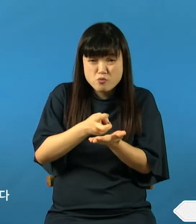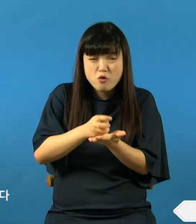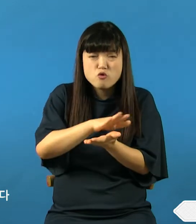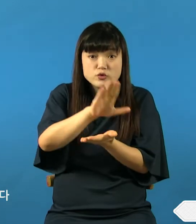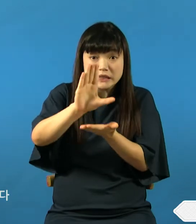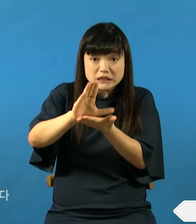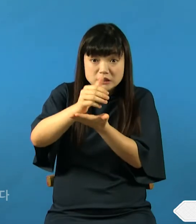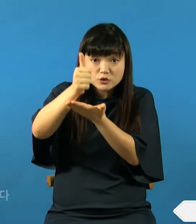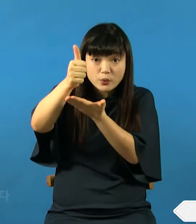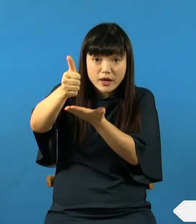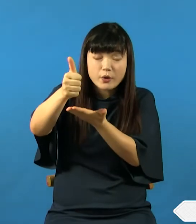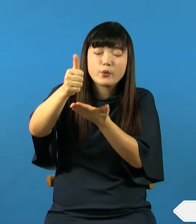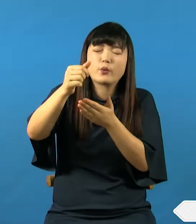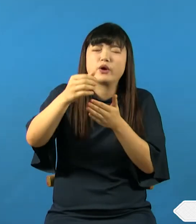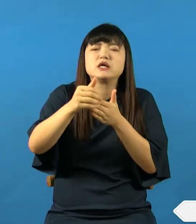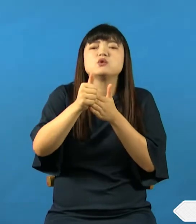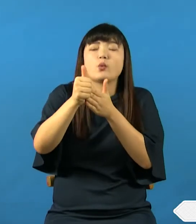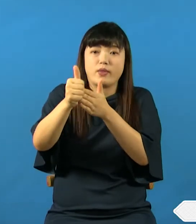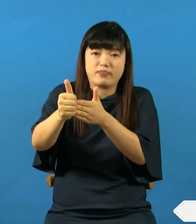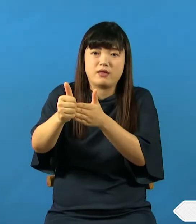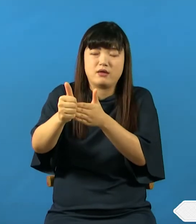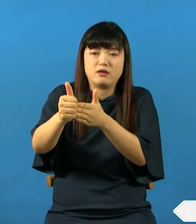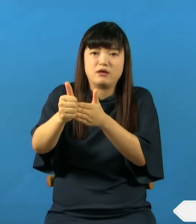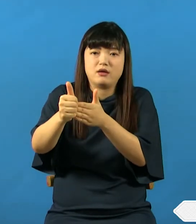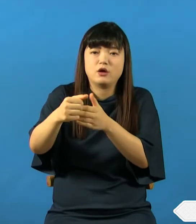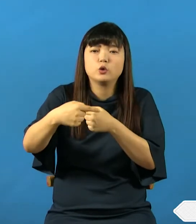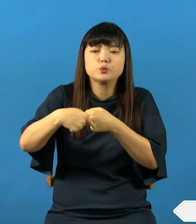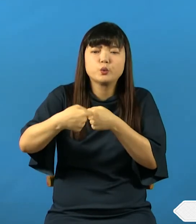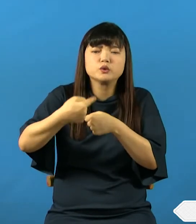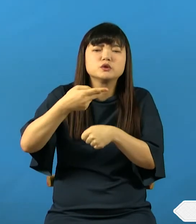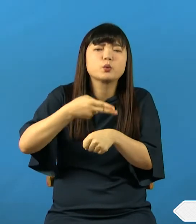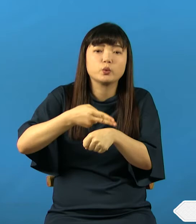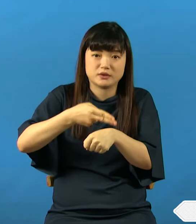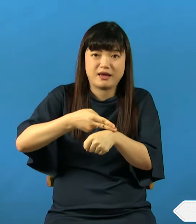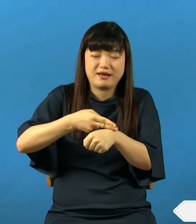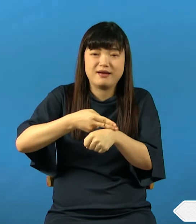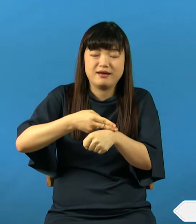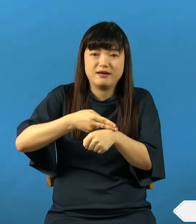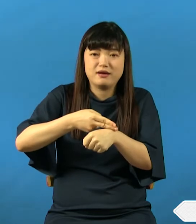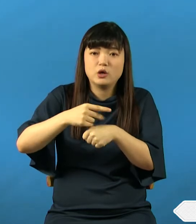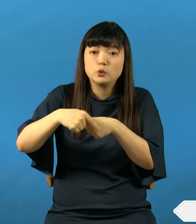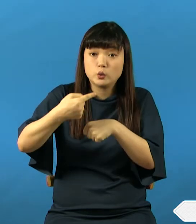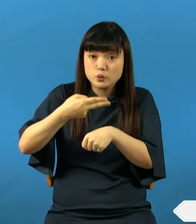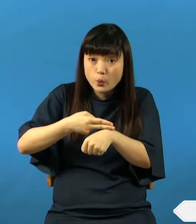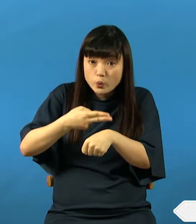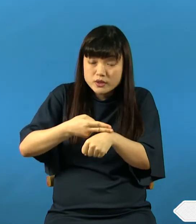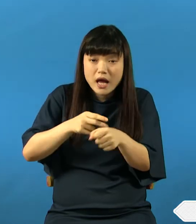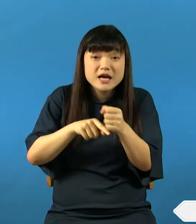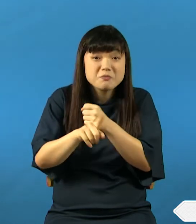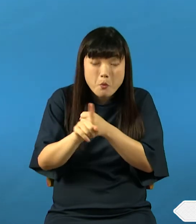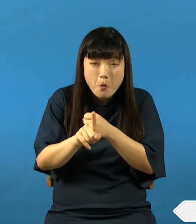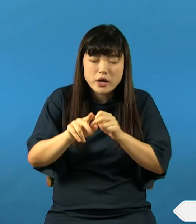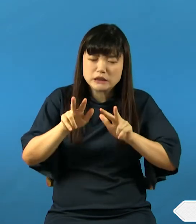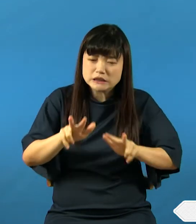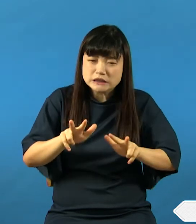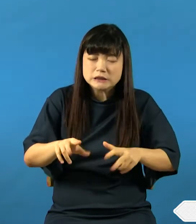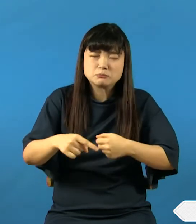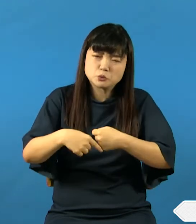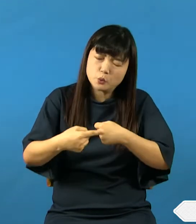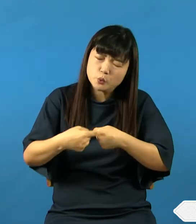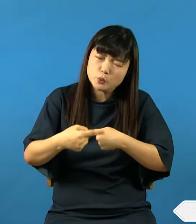율법이 우리를 그리스도께로 인도한다. 그런데 인도하는 초등교사라고 했지요.